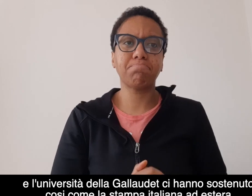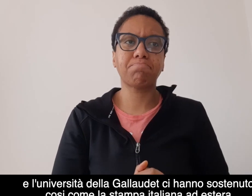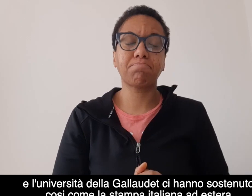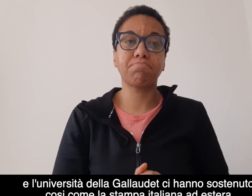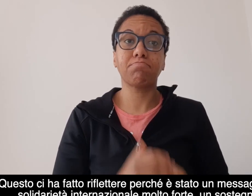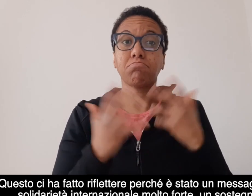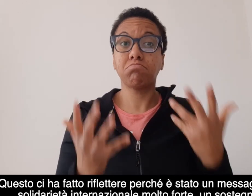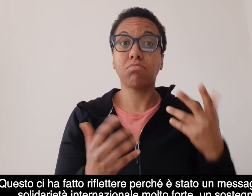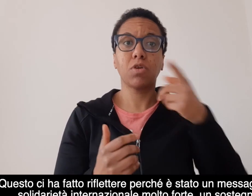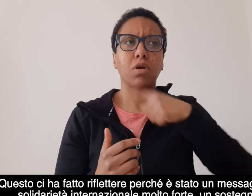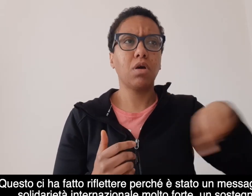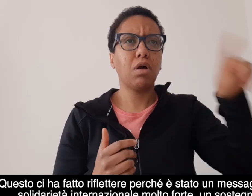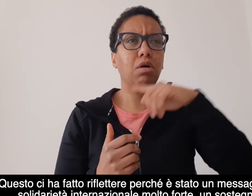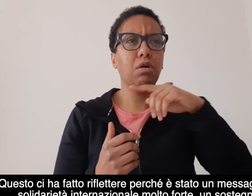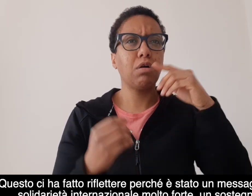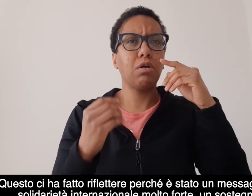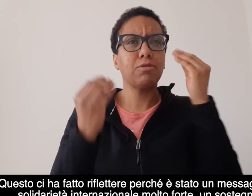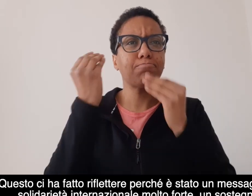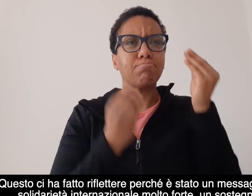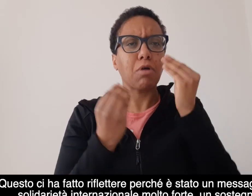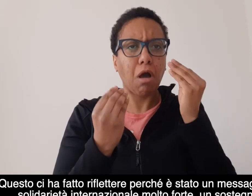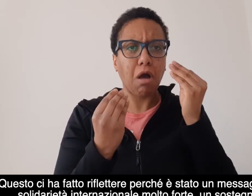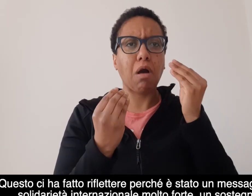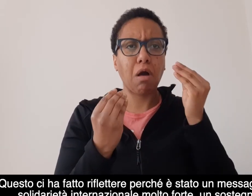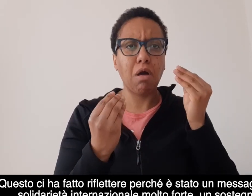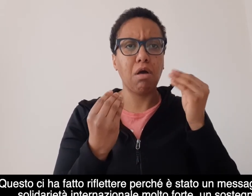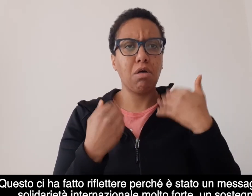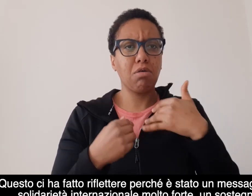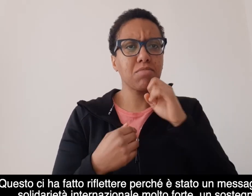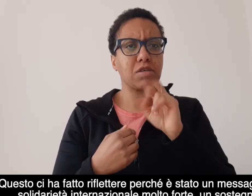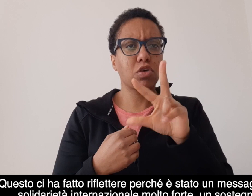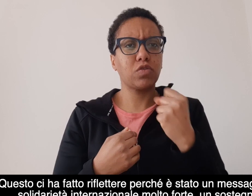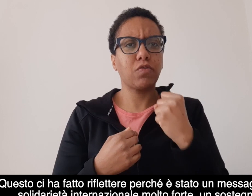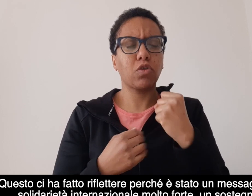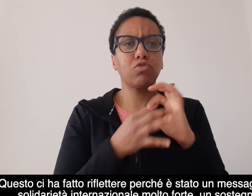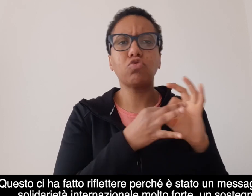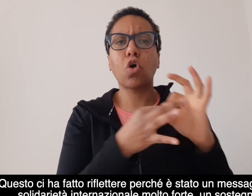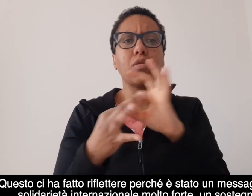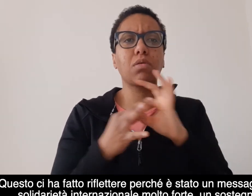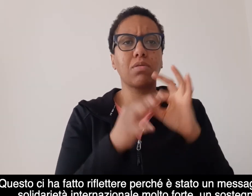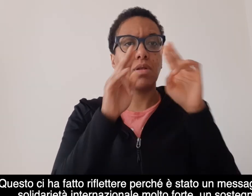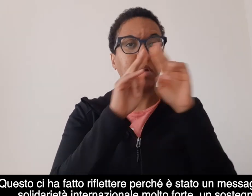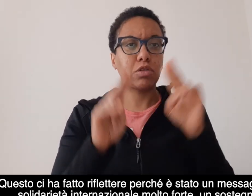questo ci ha fatto davvero riflettere perché è stato un messaggio di solidarietà internazionale molto